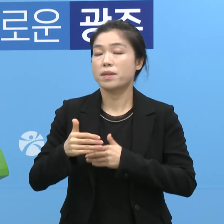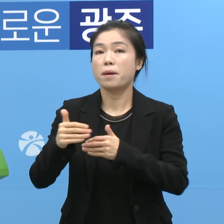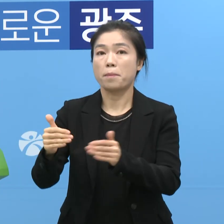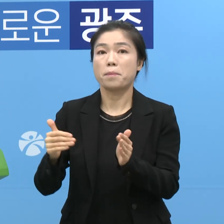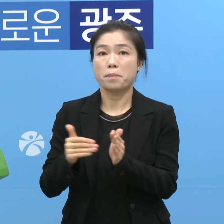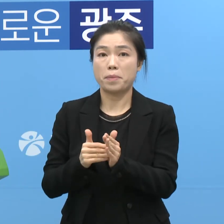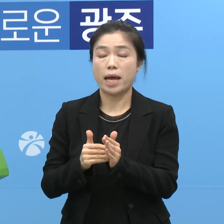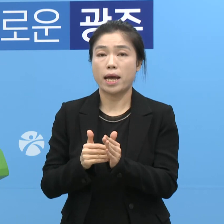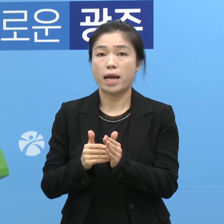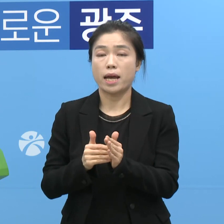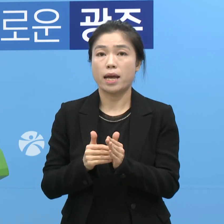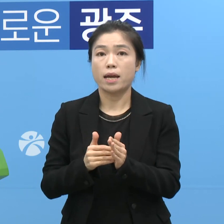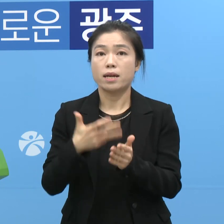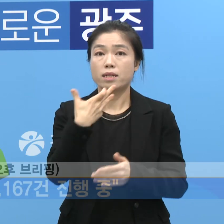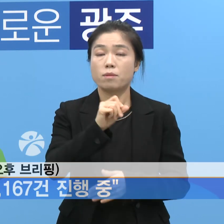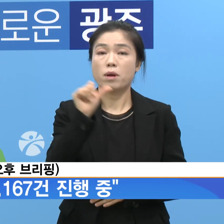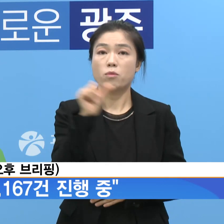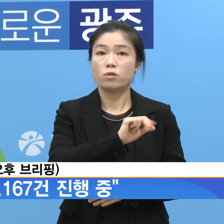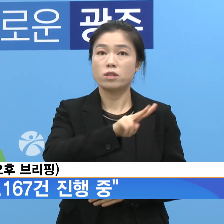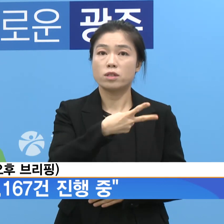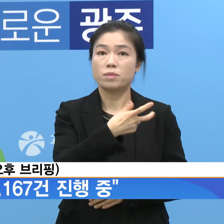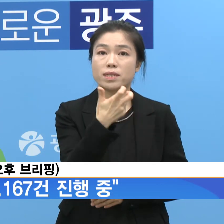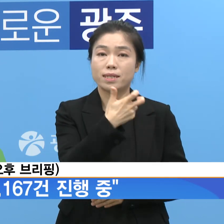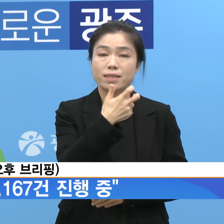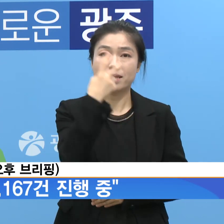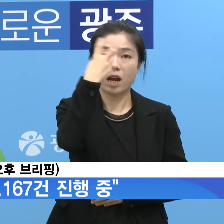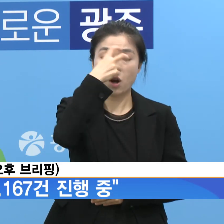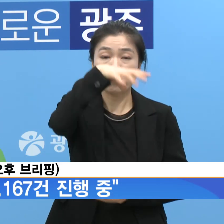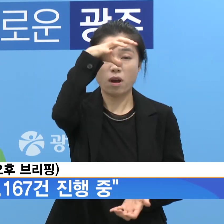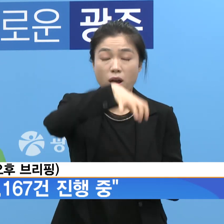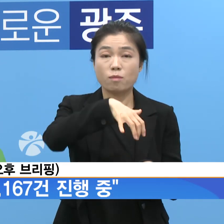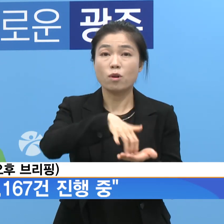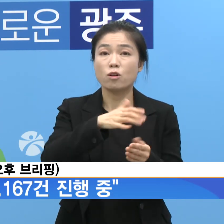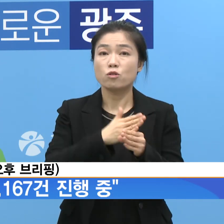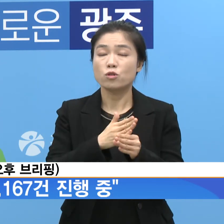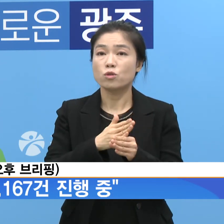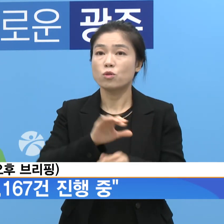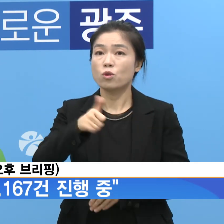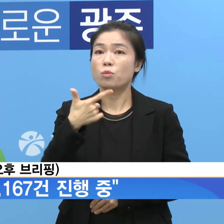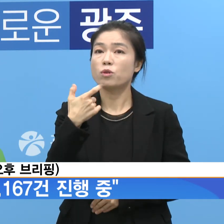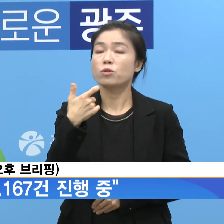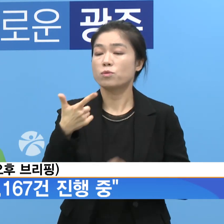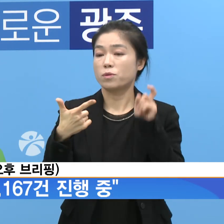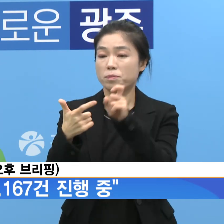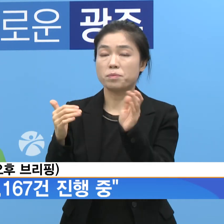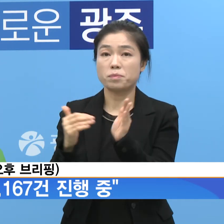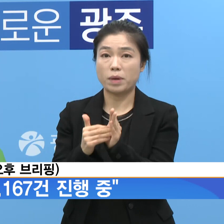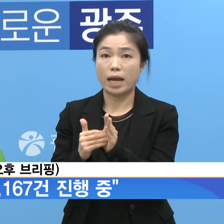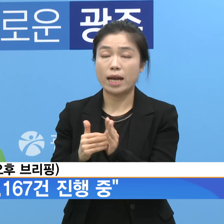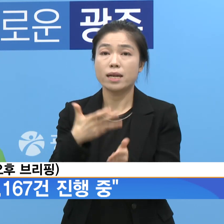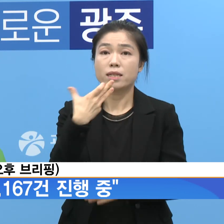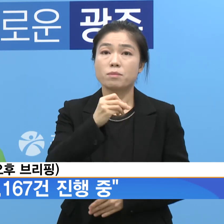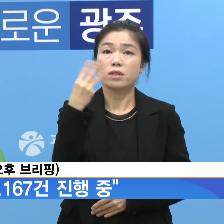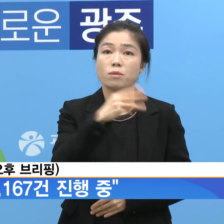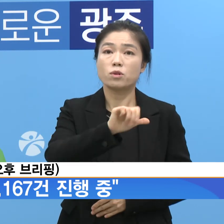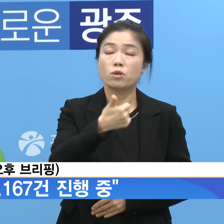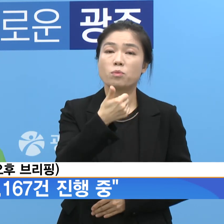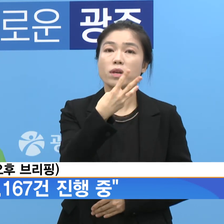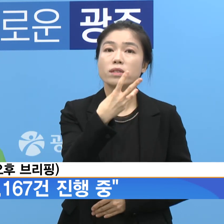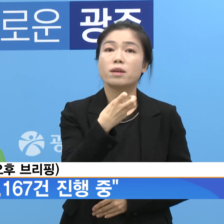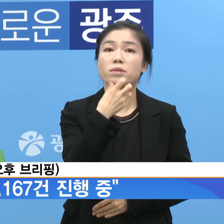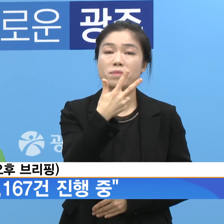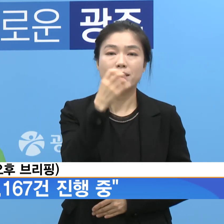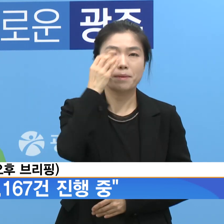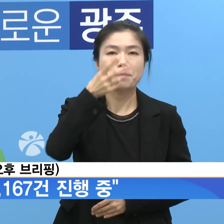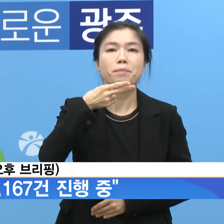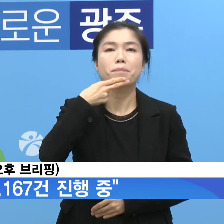했고요 185,000 270 과 누적 검사 중에서 560 6권 양성 18만 3천 5백 37건